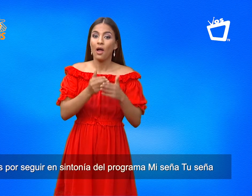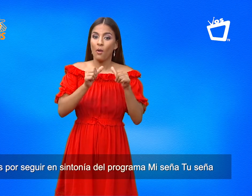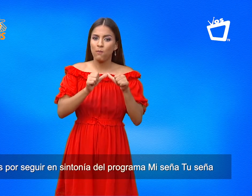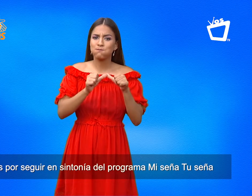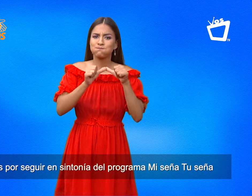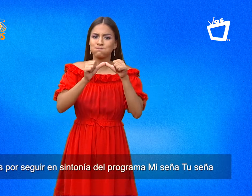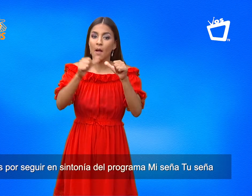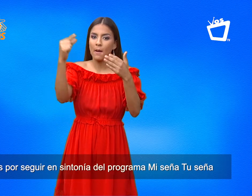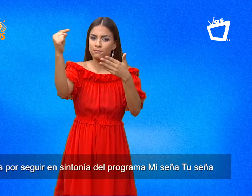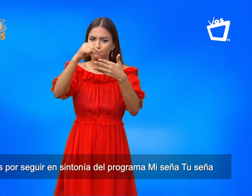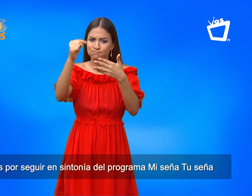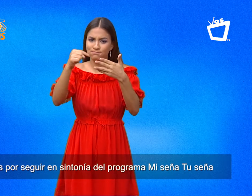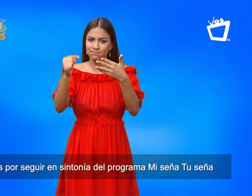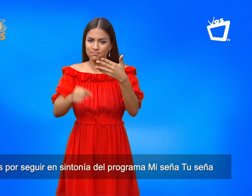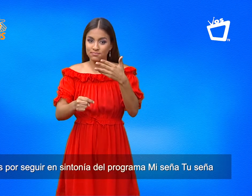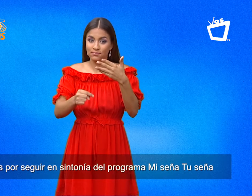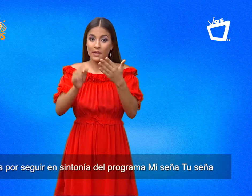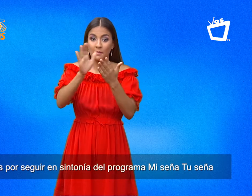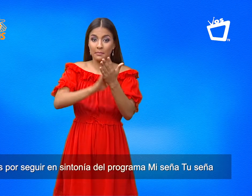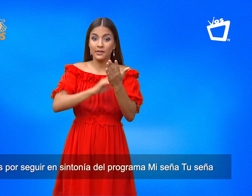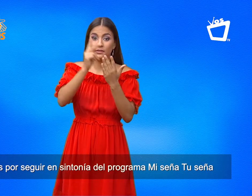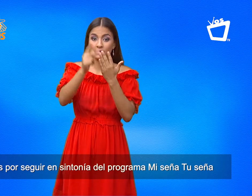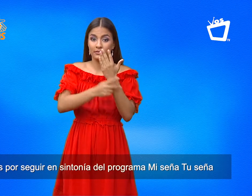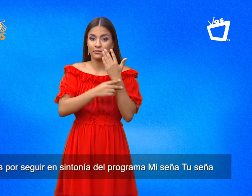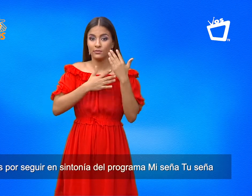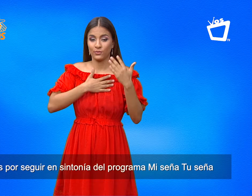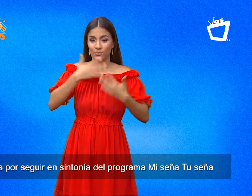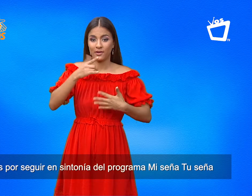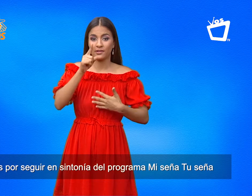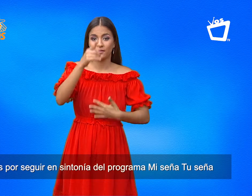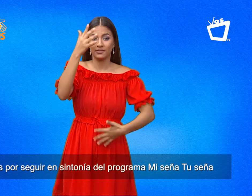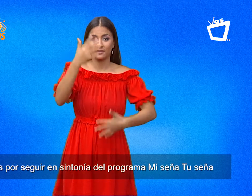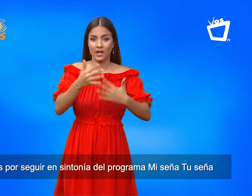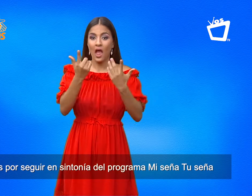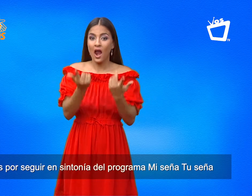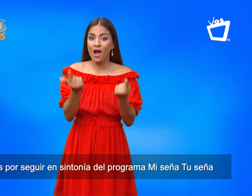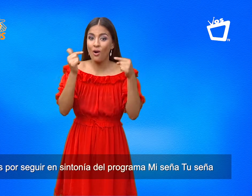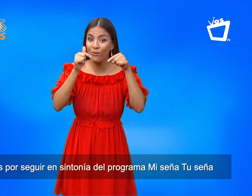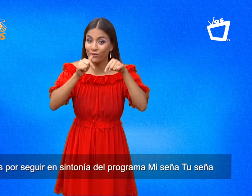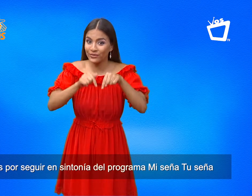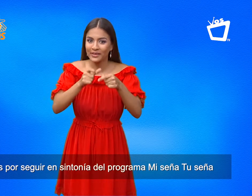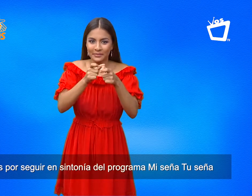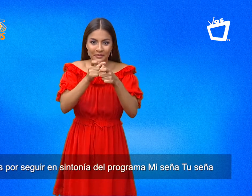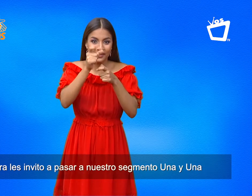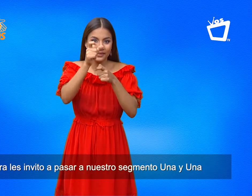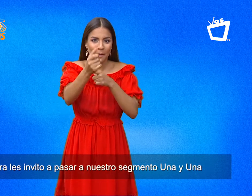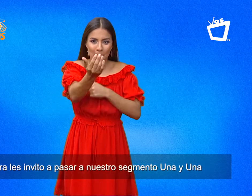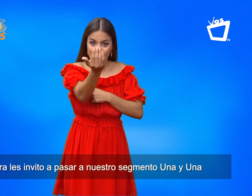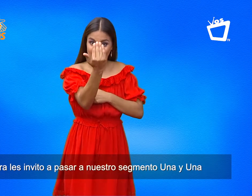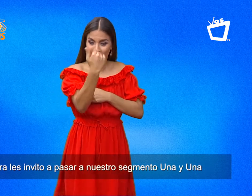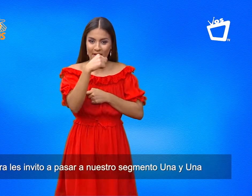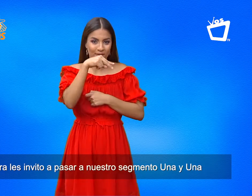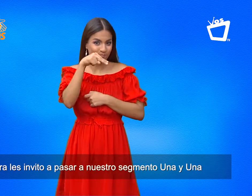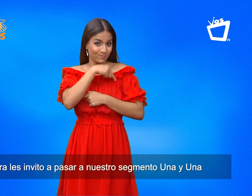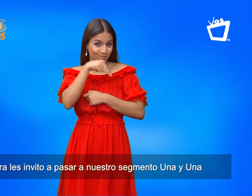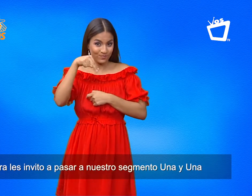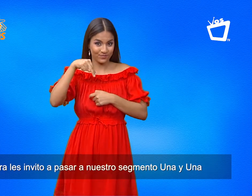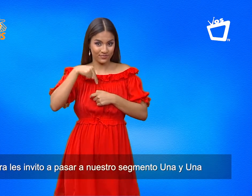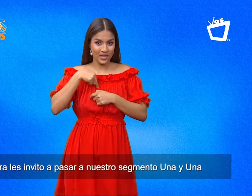gracias por seguirme en sintonía del programa mi seña tu señas ahora les invitó a pasar a nuestro